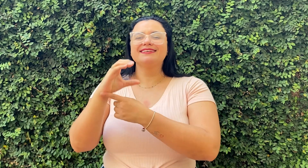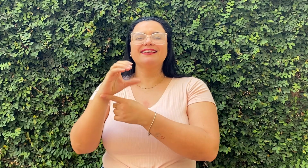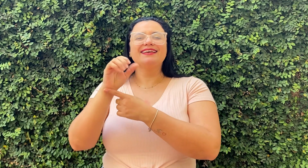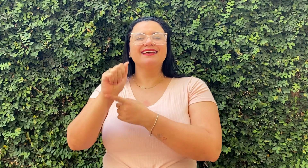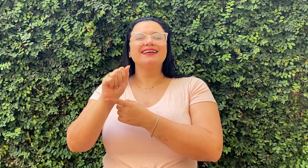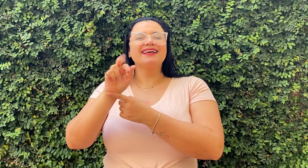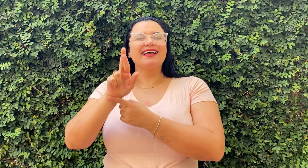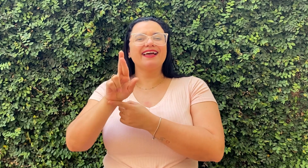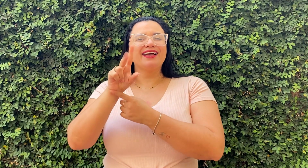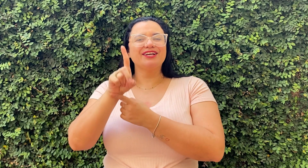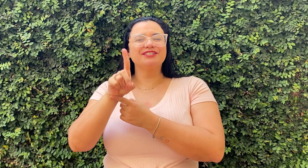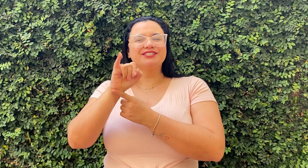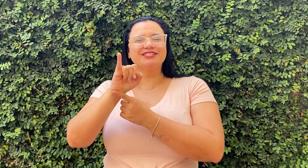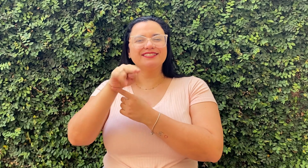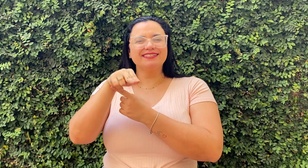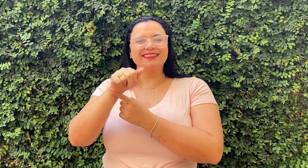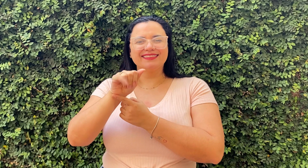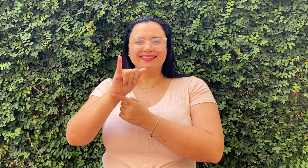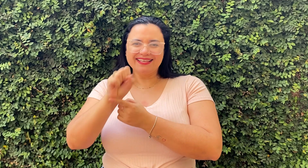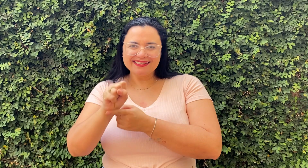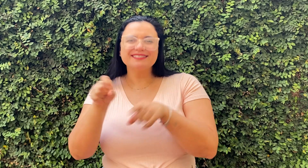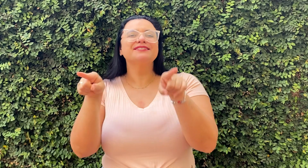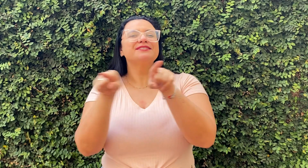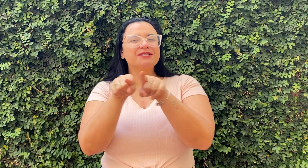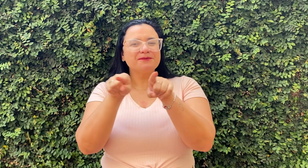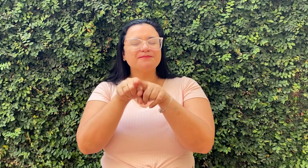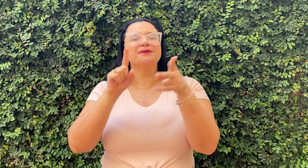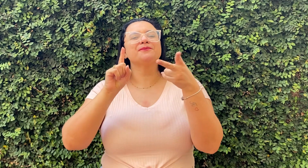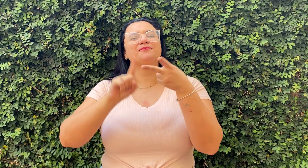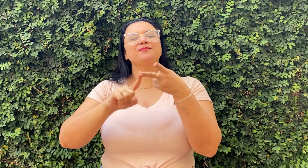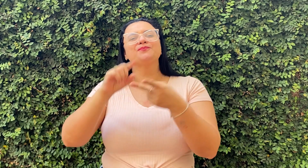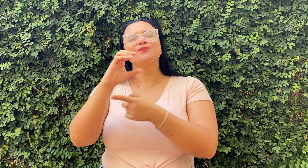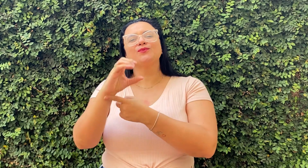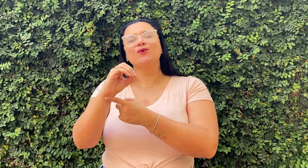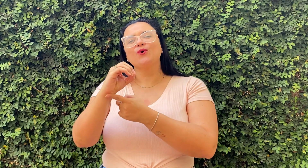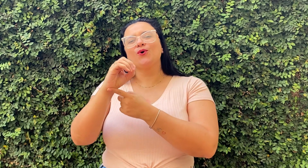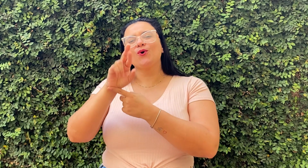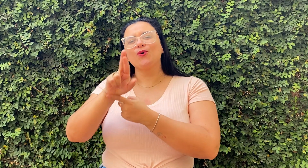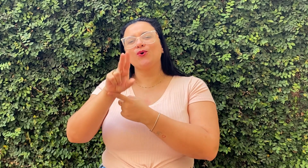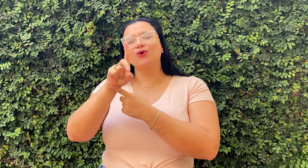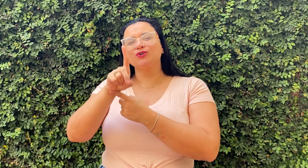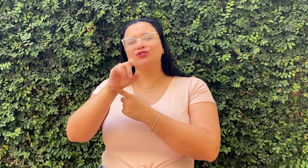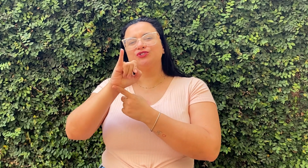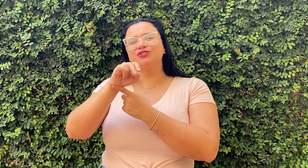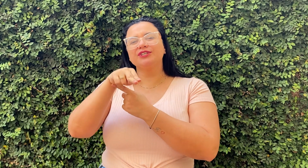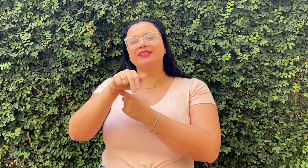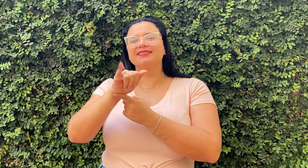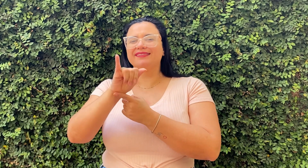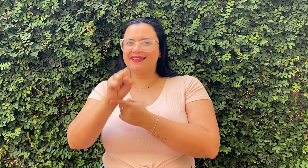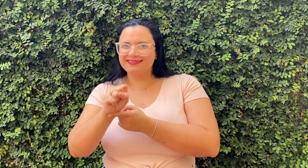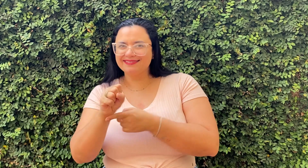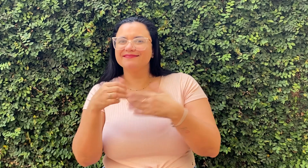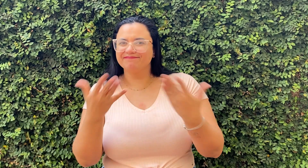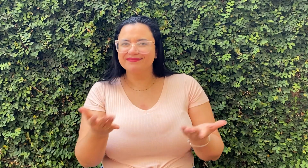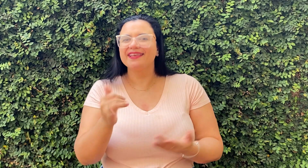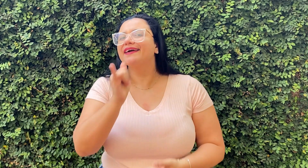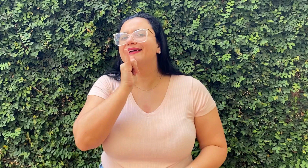importante nós aprendermos os números cardinais e ordinais.